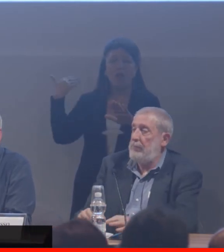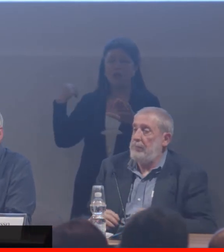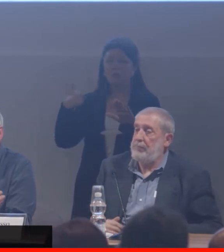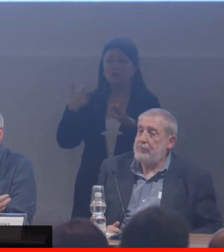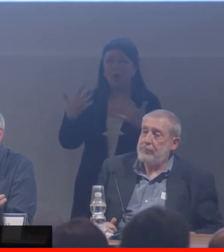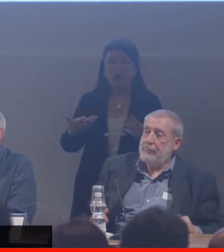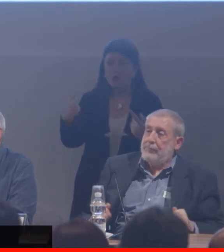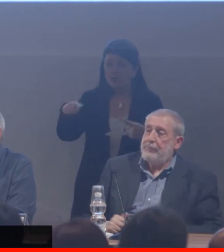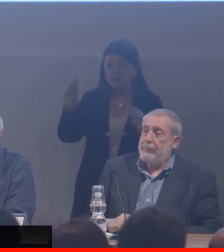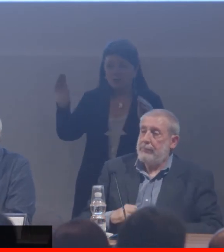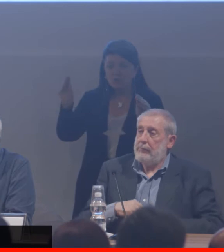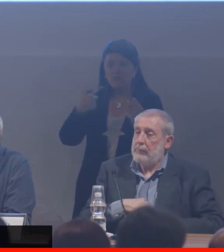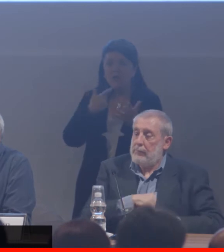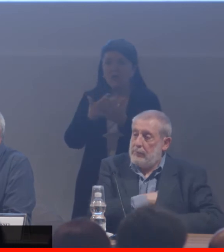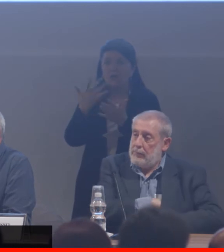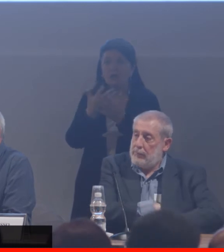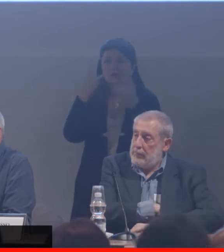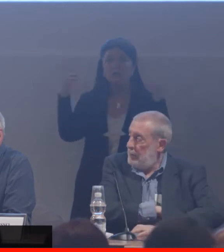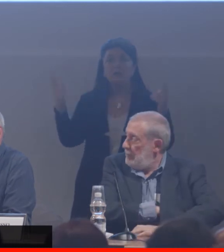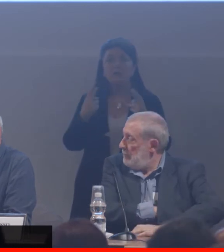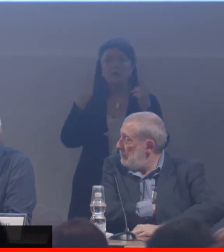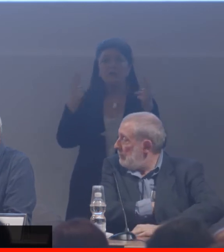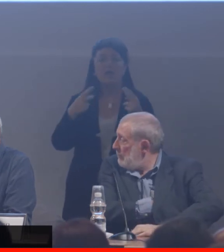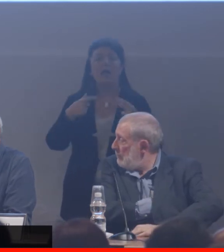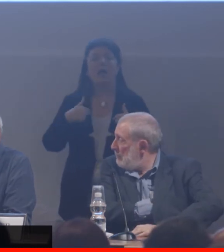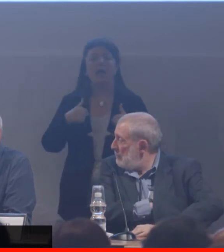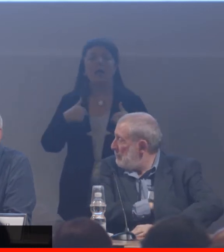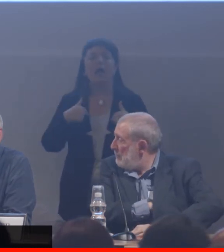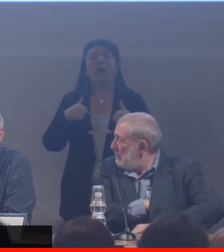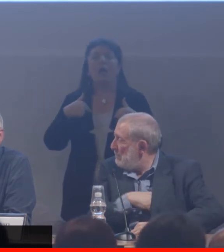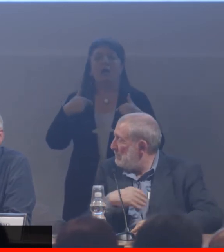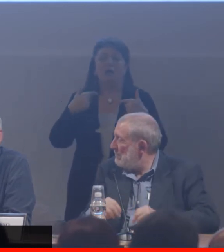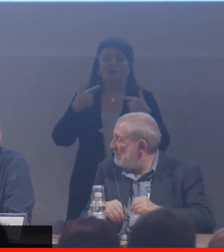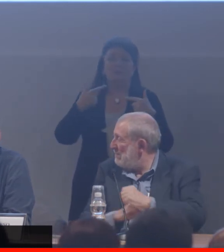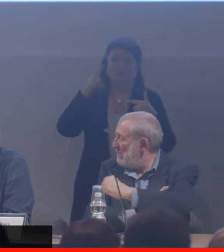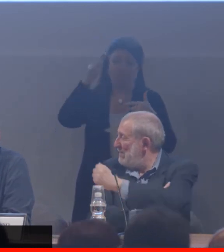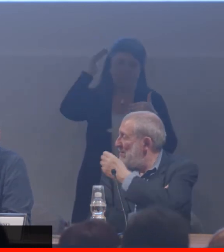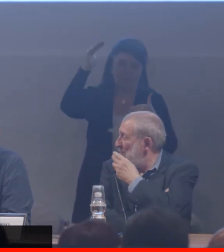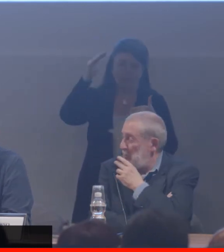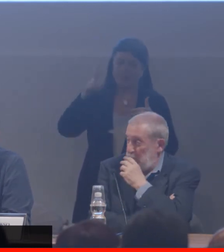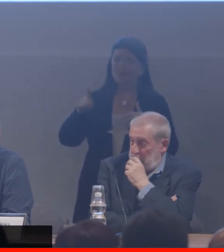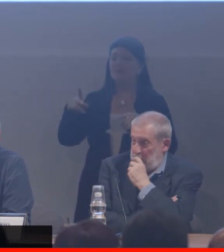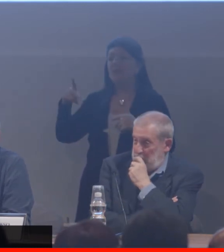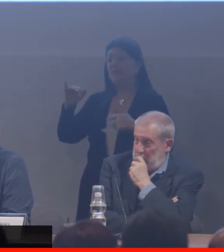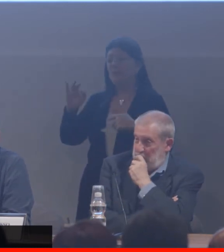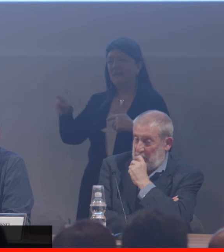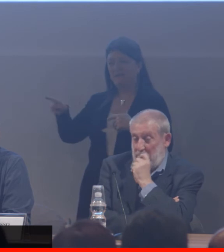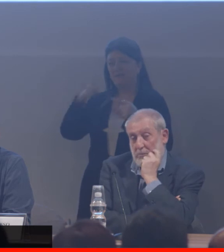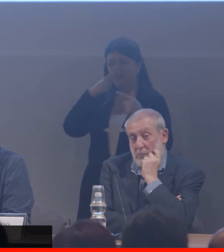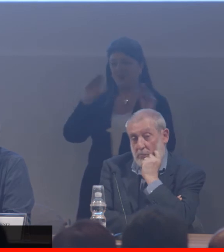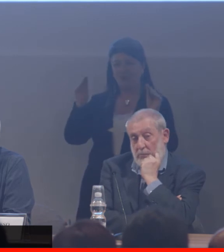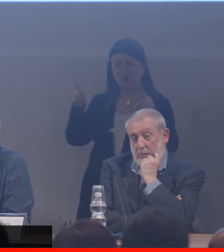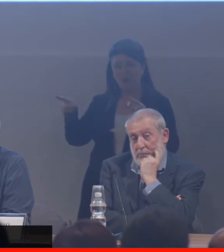vissuto, noi più grandi, Piff più da ragazzo, ma che appunto